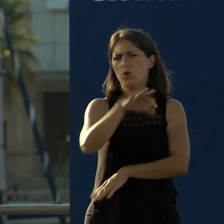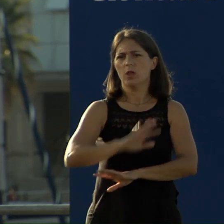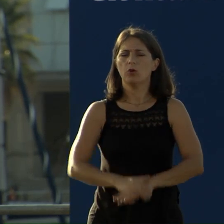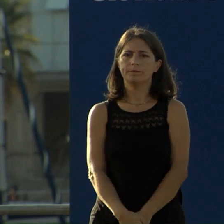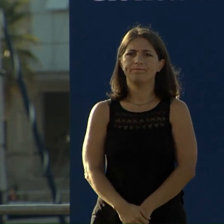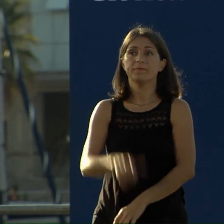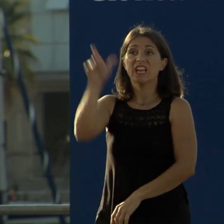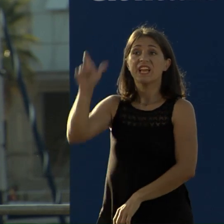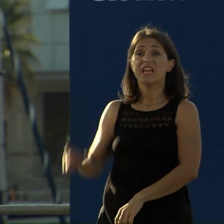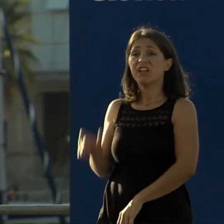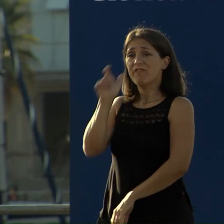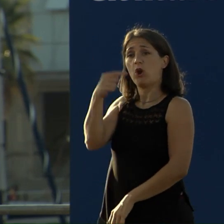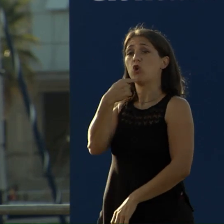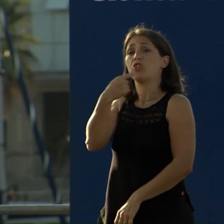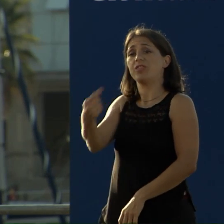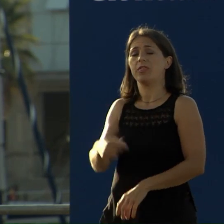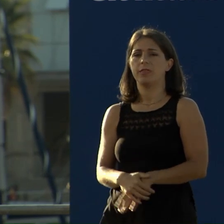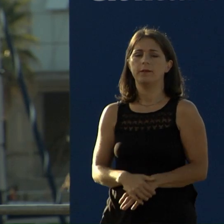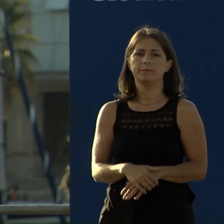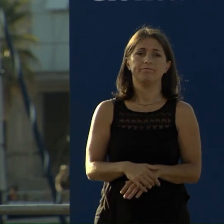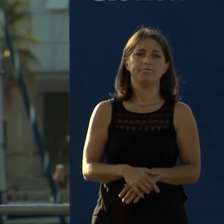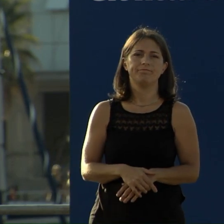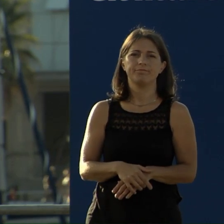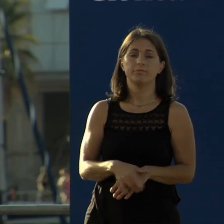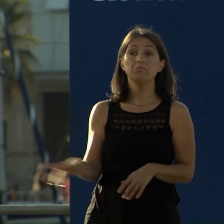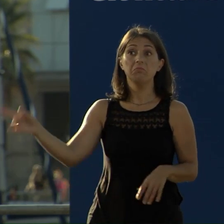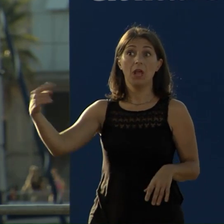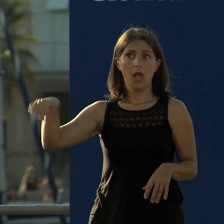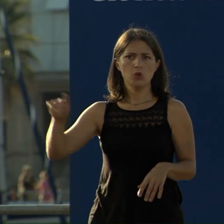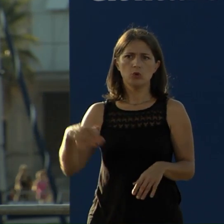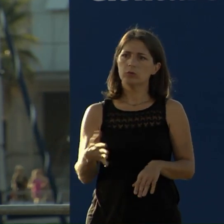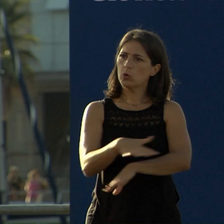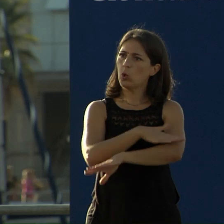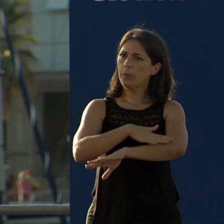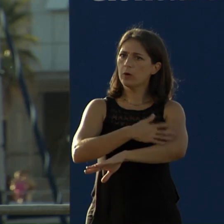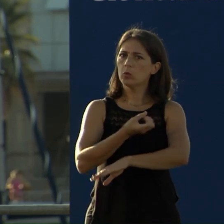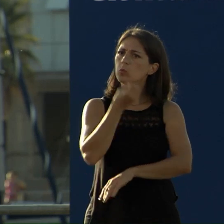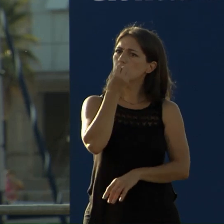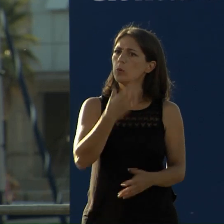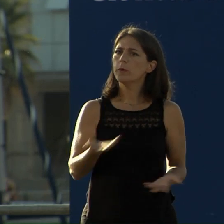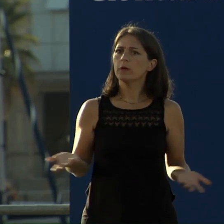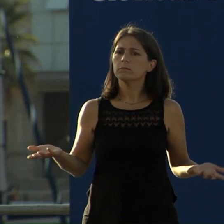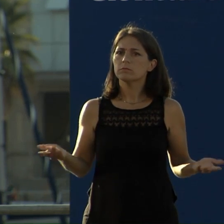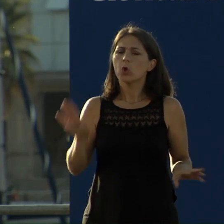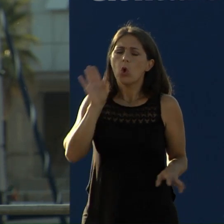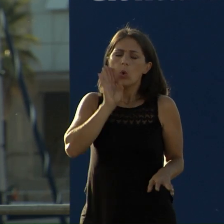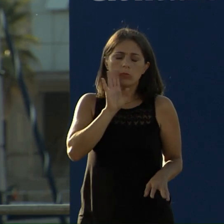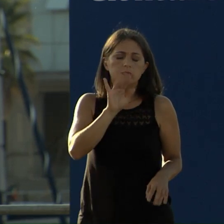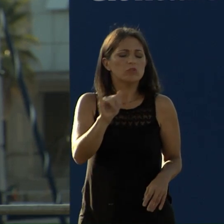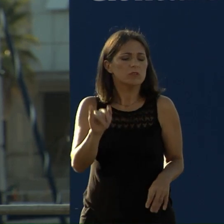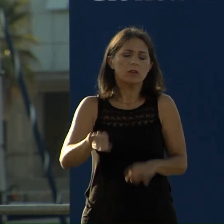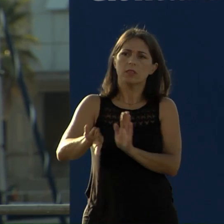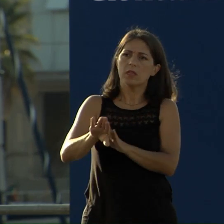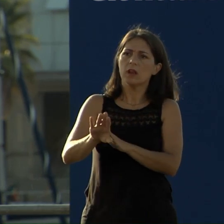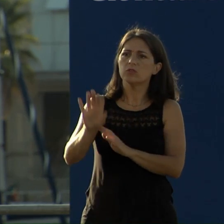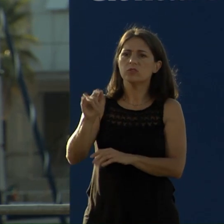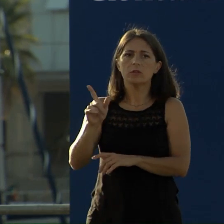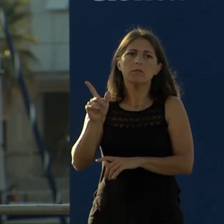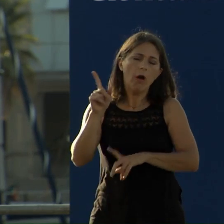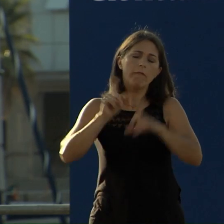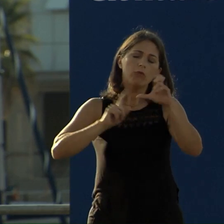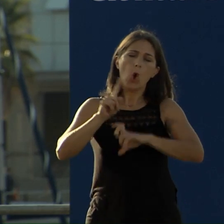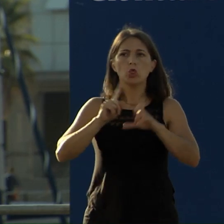Dice Feijó que ellos gobiernan muy bien. Que sí, que son corruptos, que son de derechas. Que sí, una foto